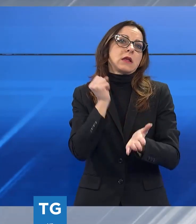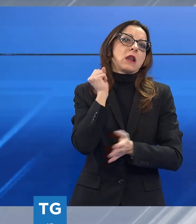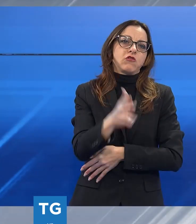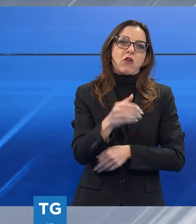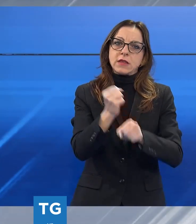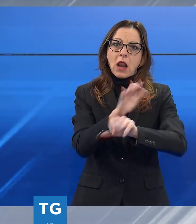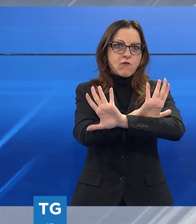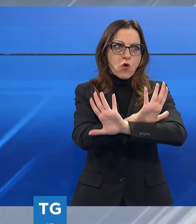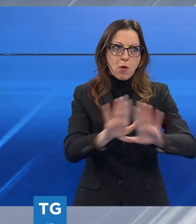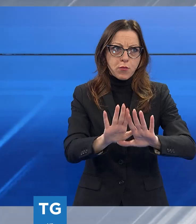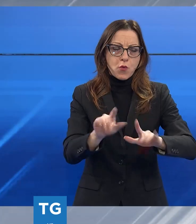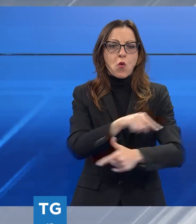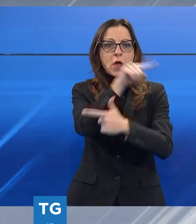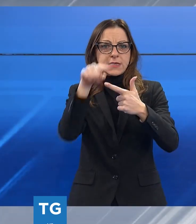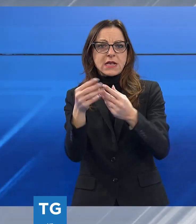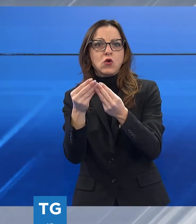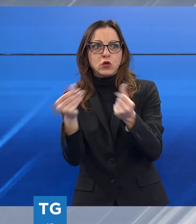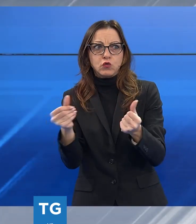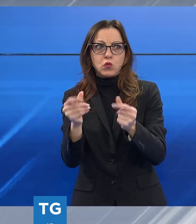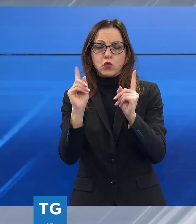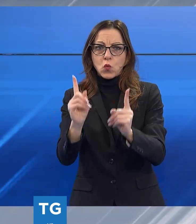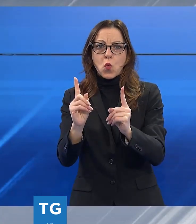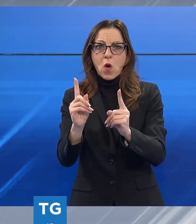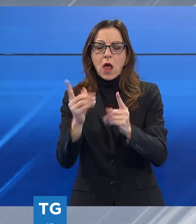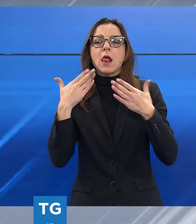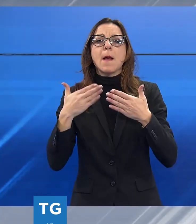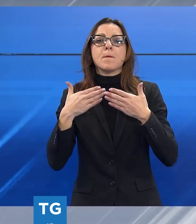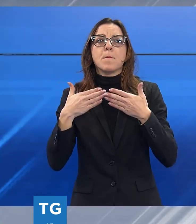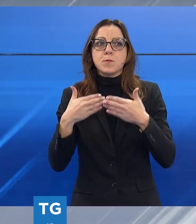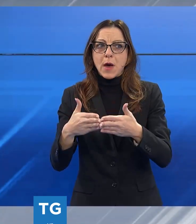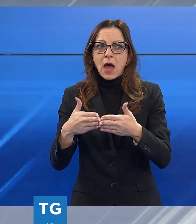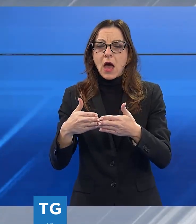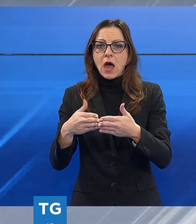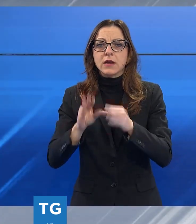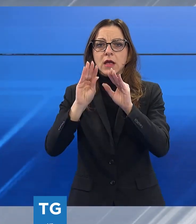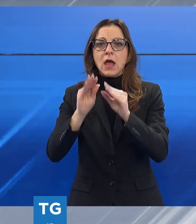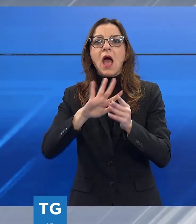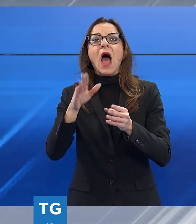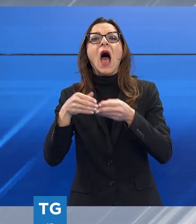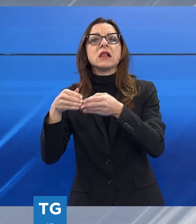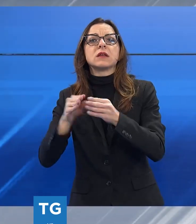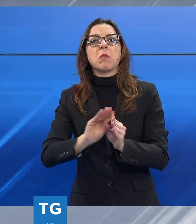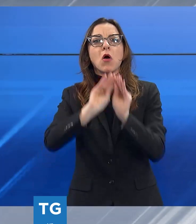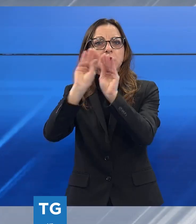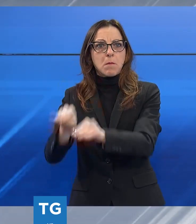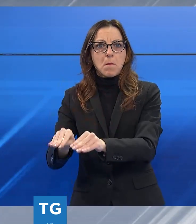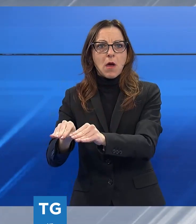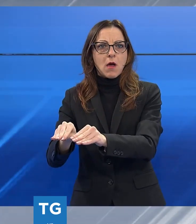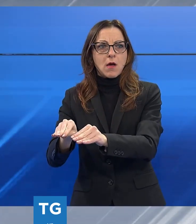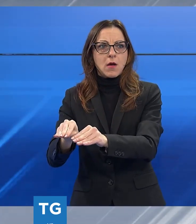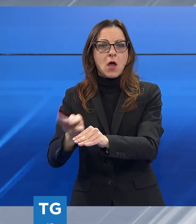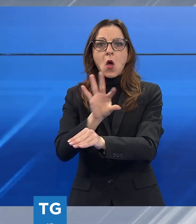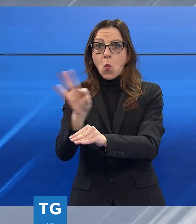e l'altra che io sto scongiurando è quella di portare le barche in altri porti. Qualcuno deciderà di